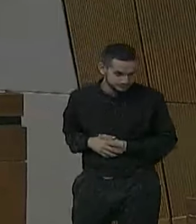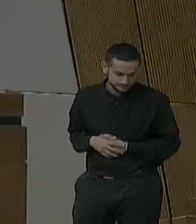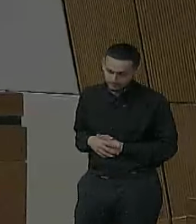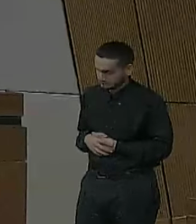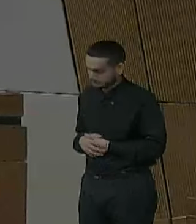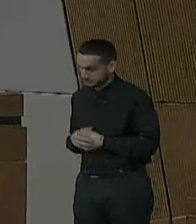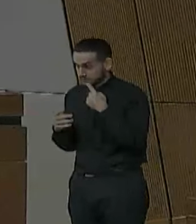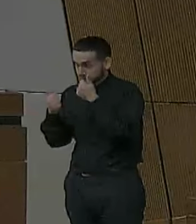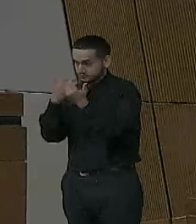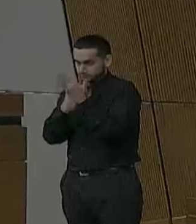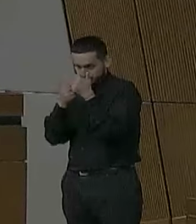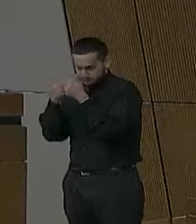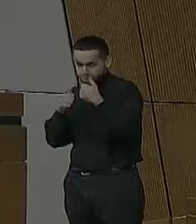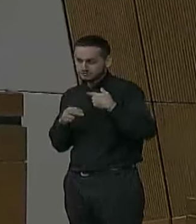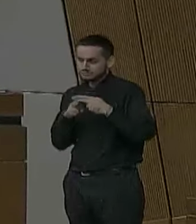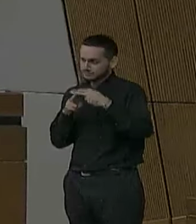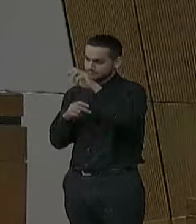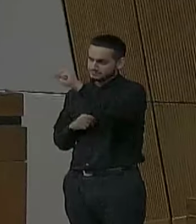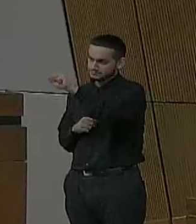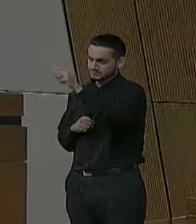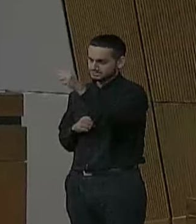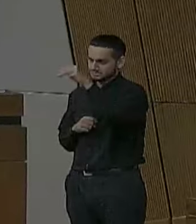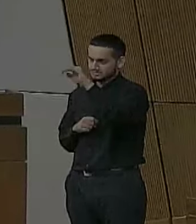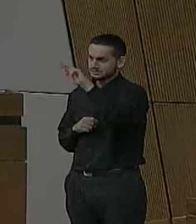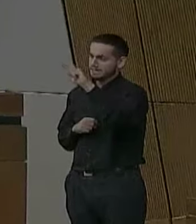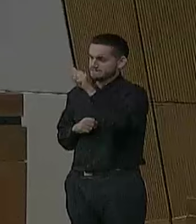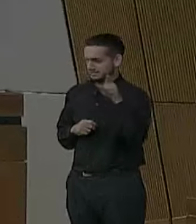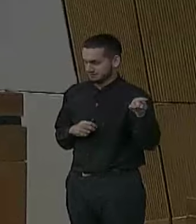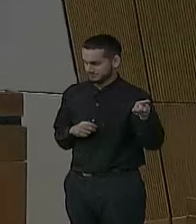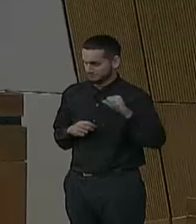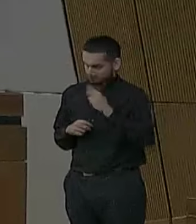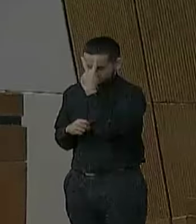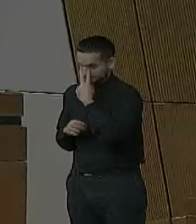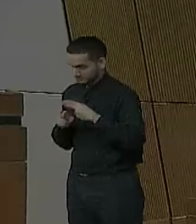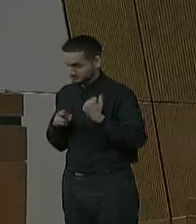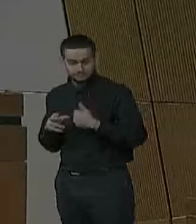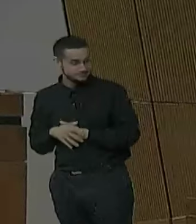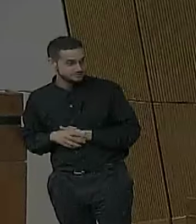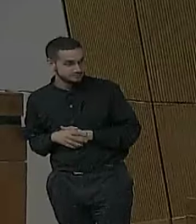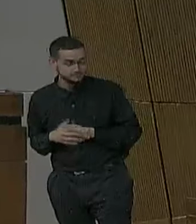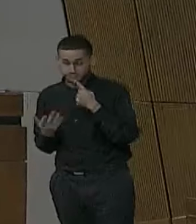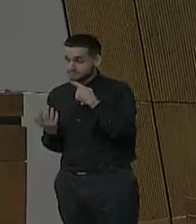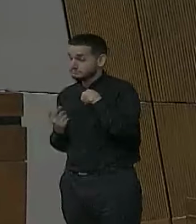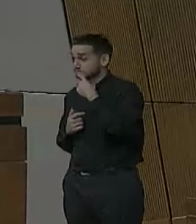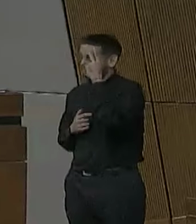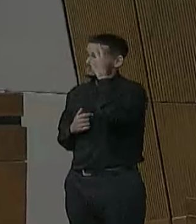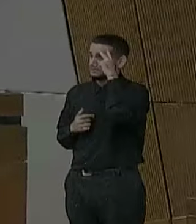Buenos días, mi nombre es Samira y yo creo que lo más importante en todo esto es que tenemos que